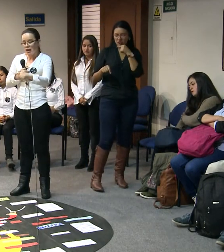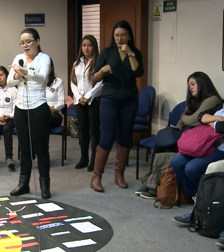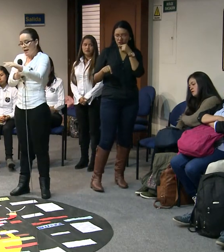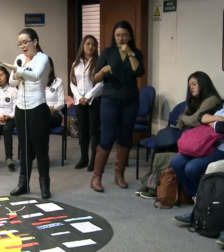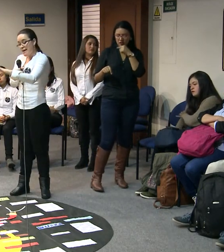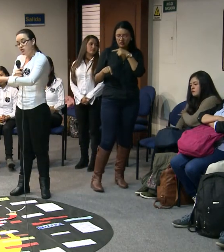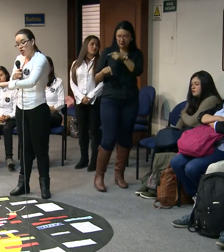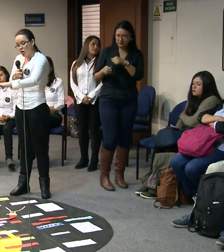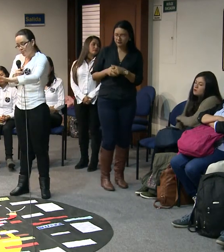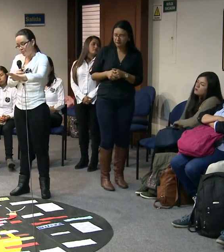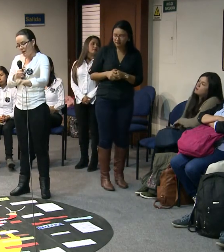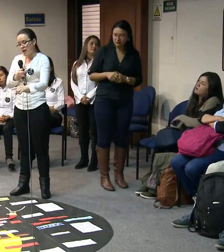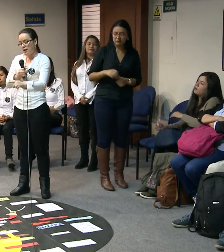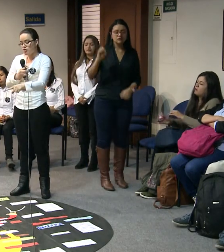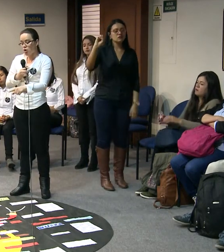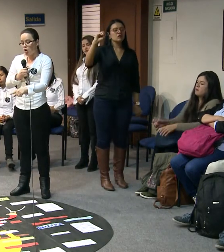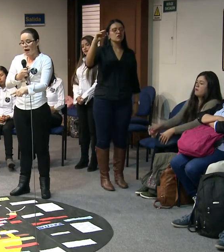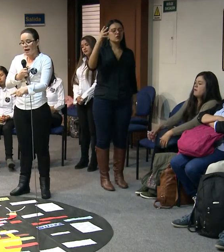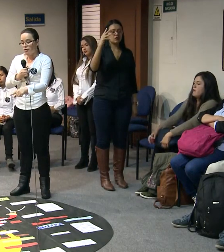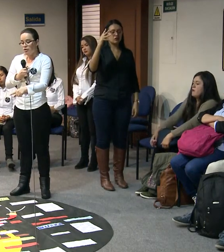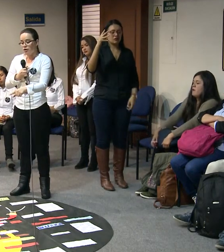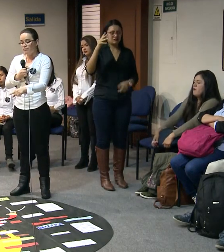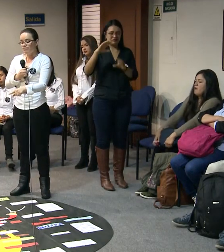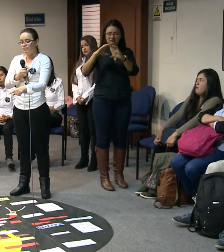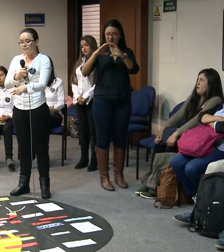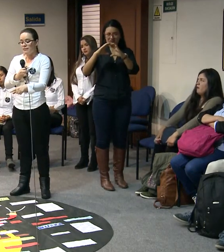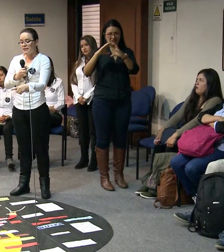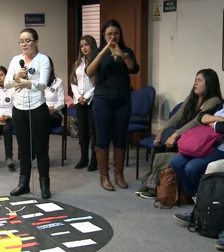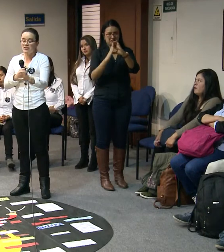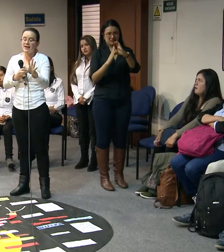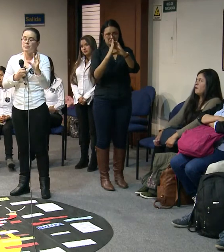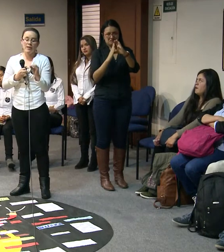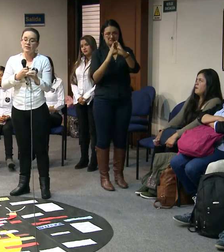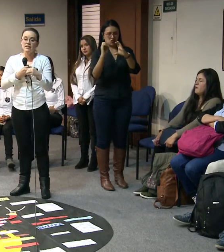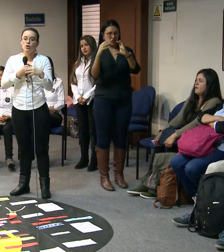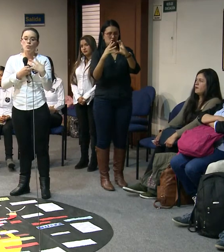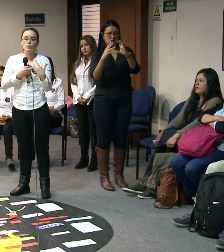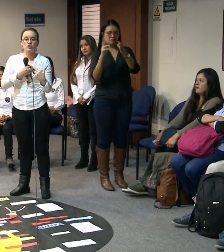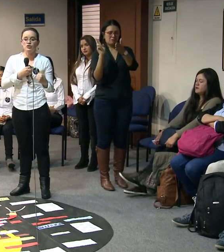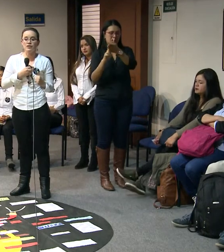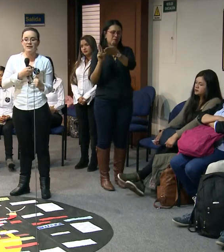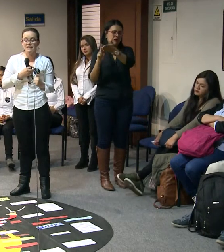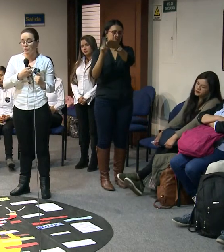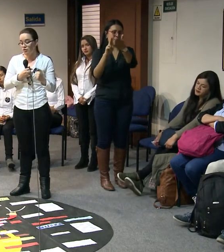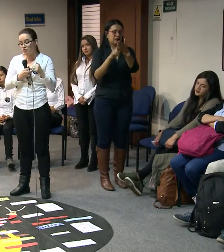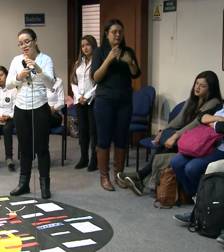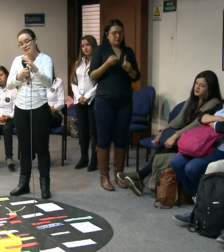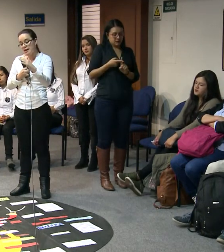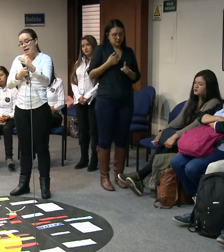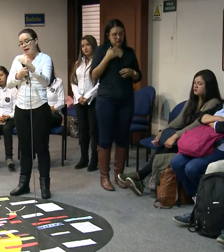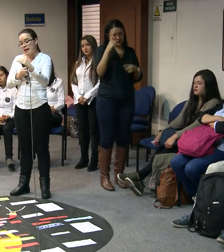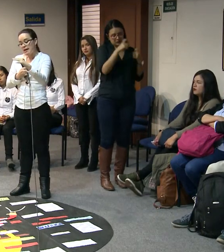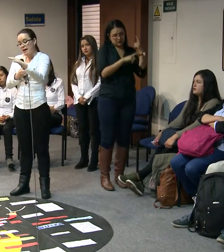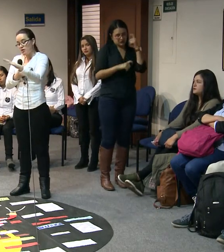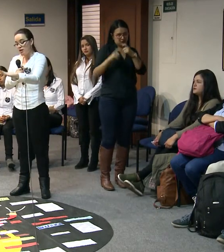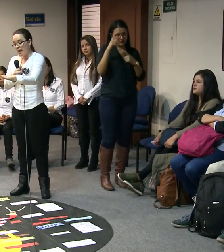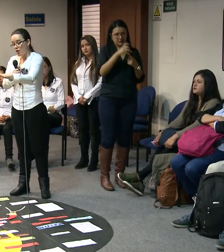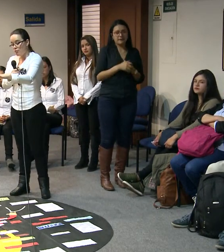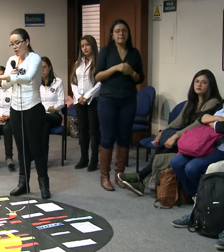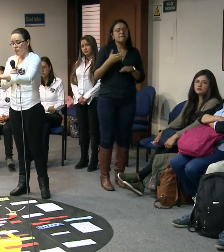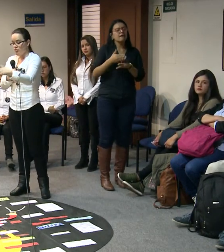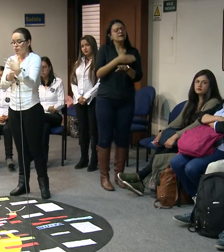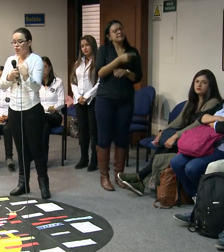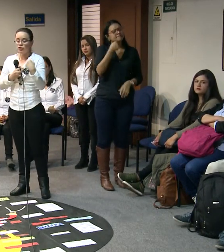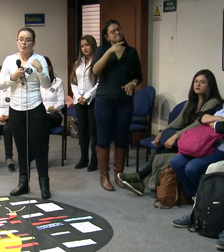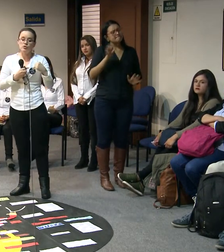rojitos, en el sol, ellos colocaron, primero hicieron como un proceso reflexivo. Entonces ellos